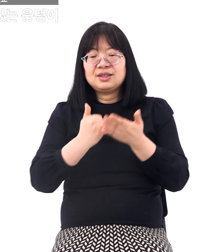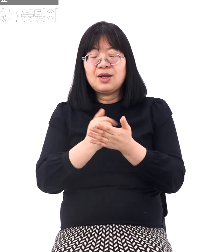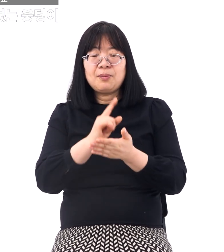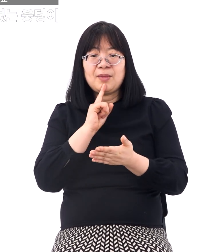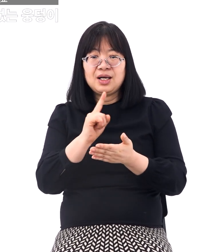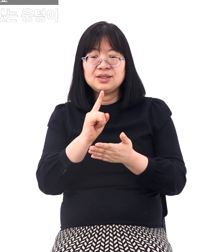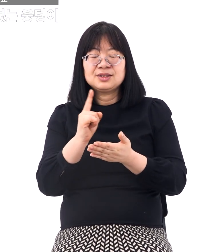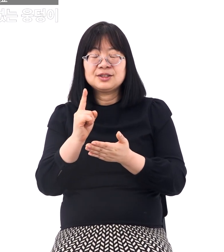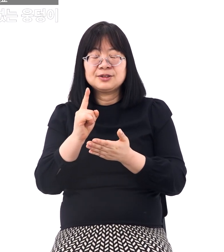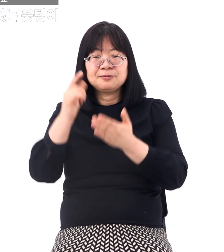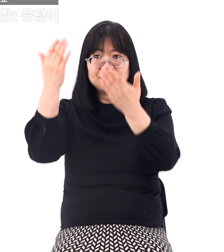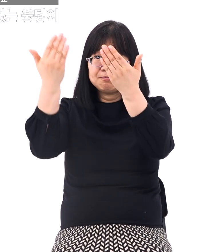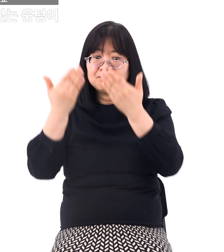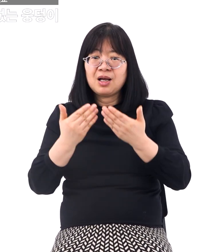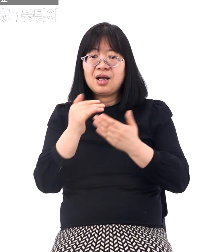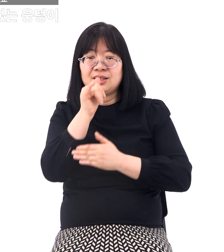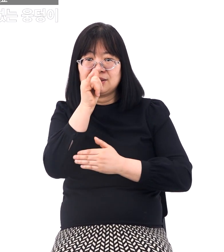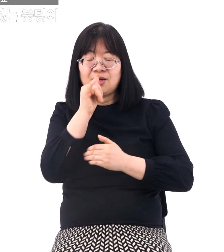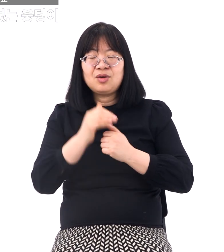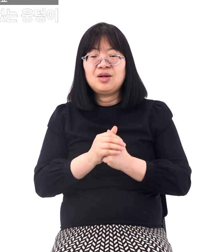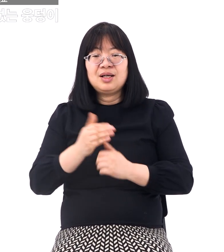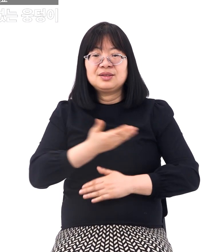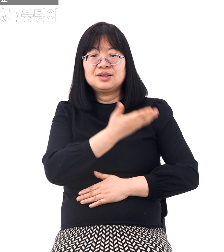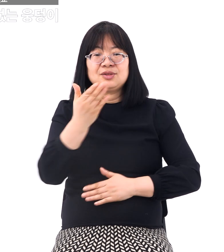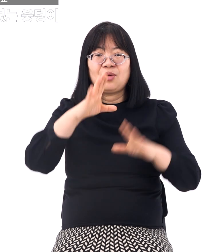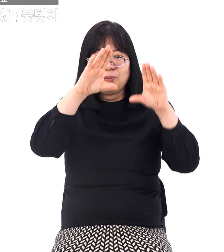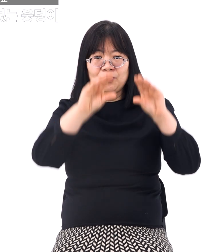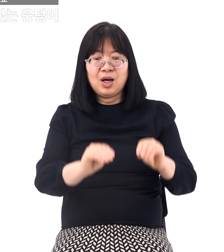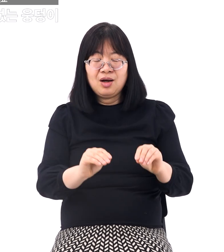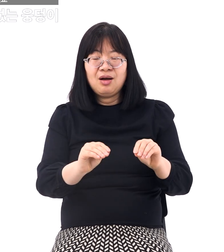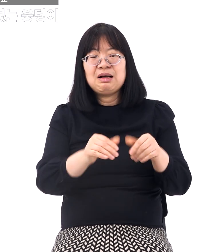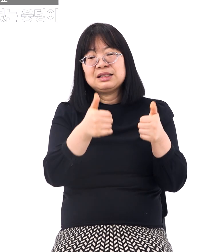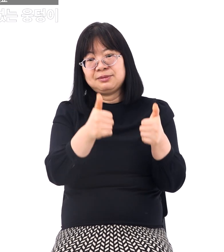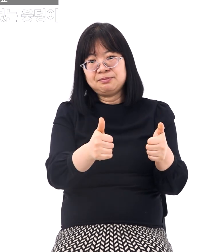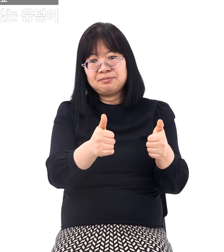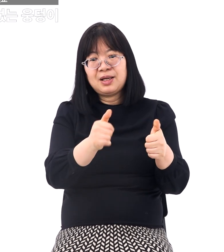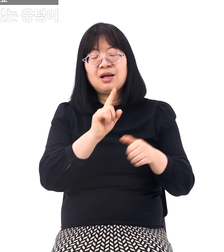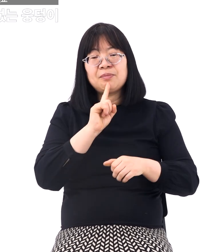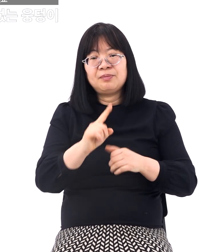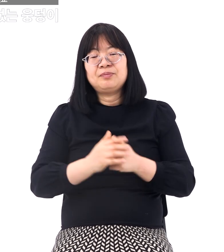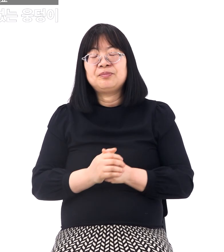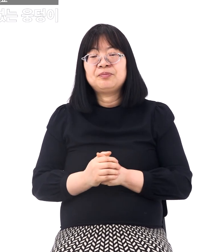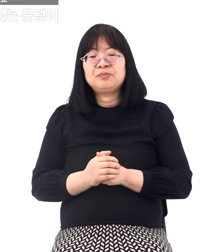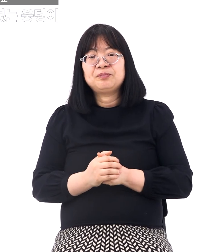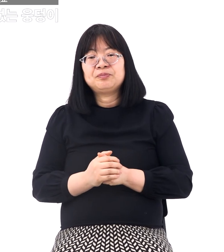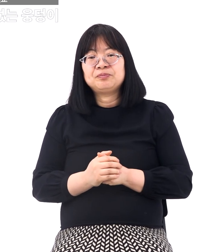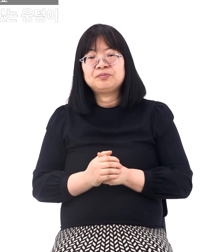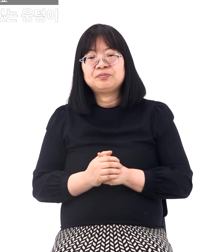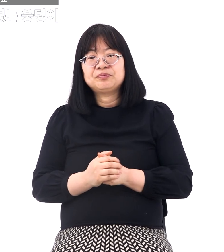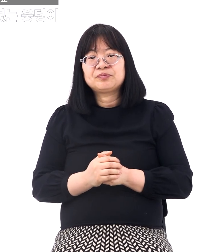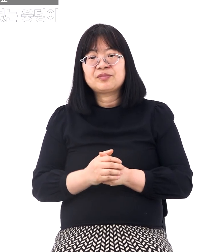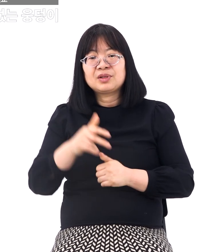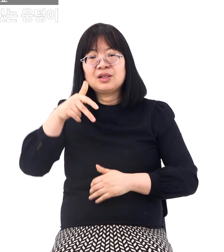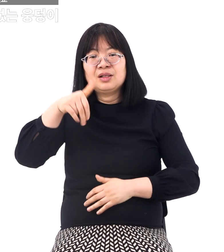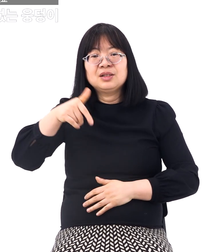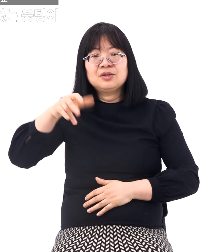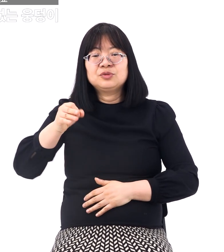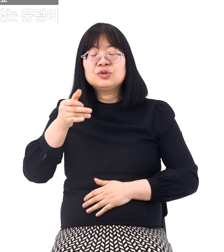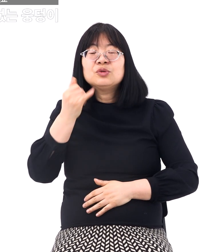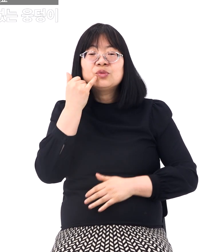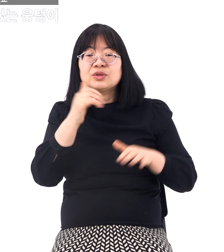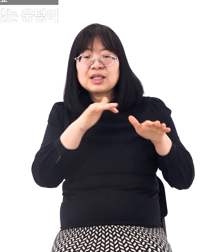말씀이 내려서 그들을 소멸하고 그들을 심판할 것이고, 쭉 지중해 해변을